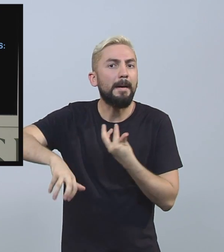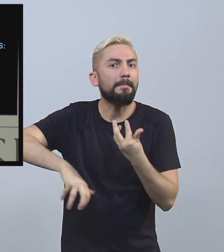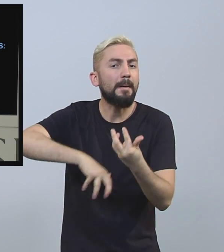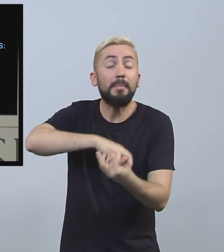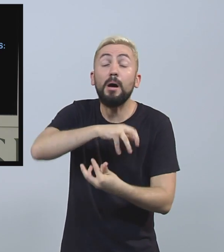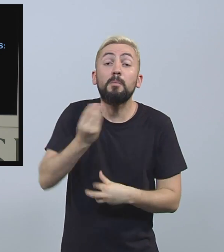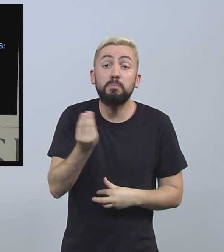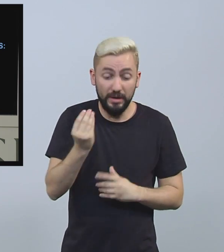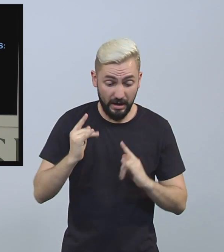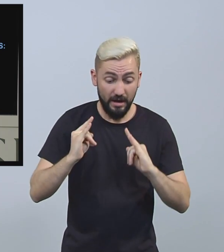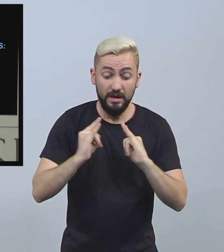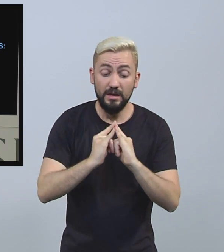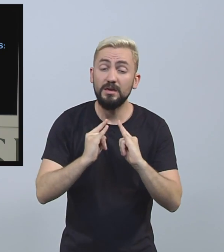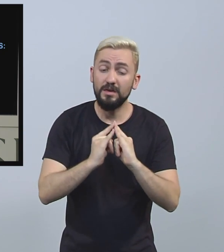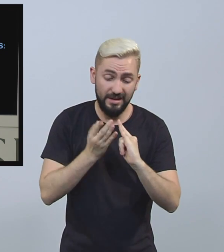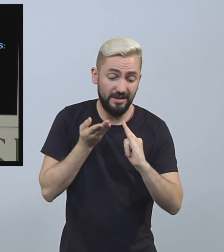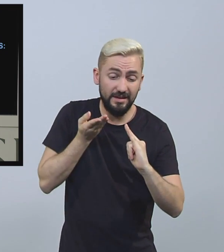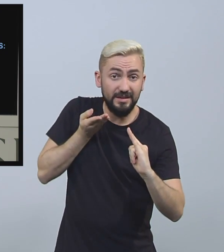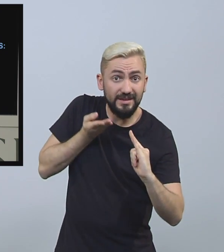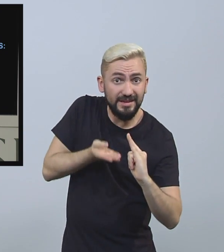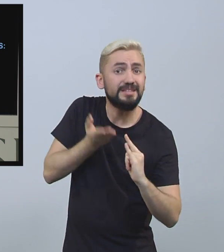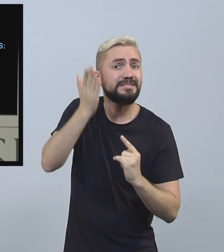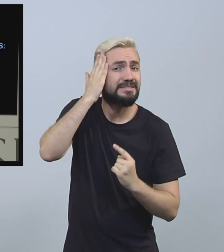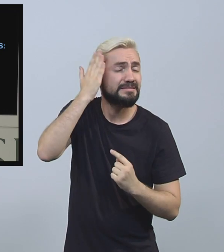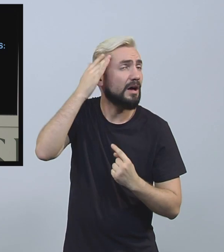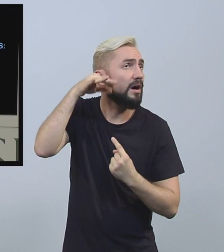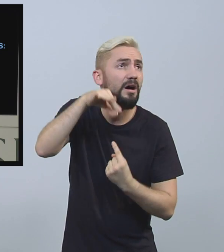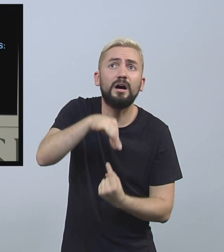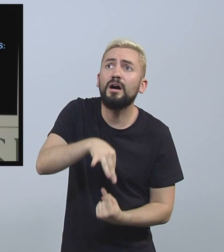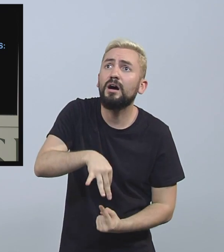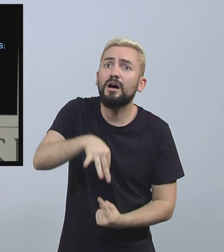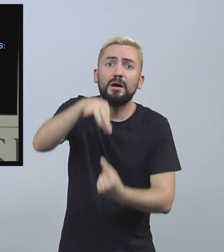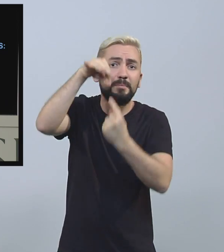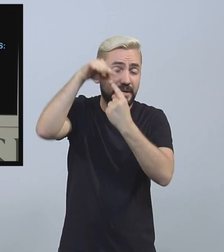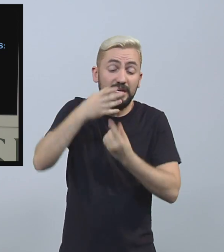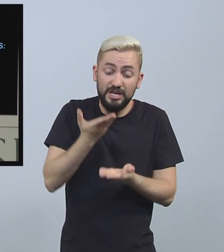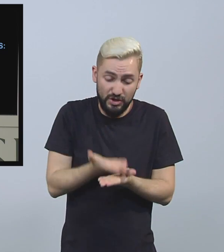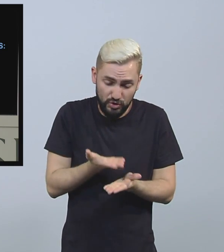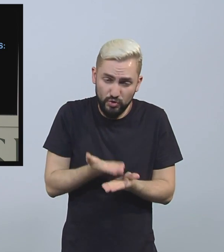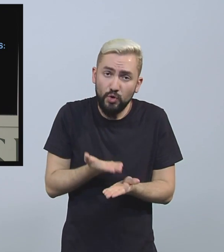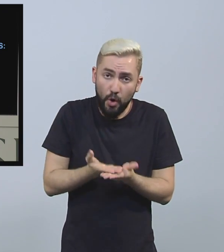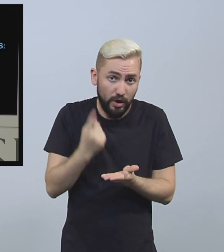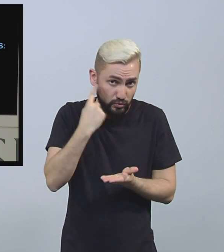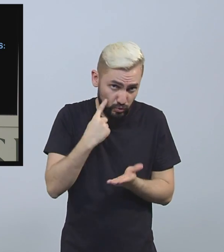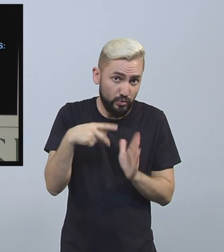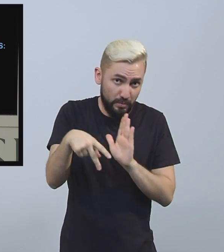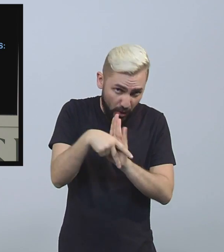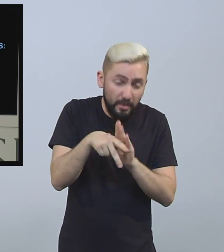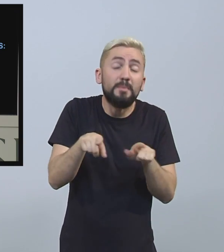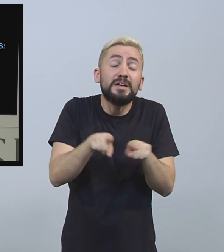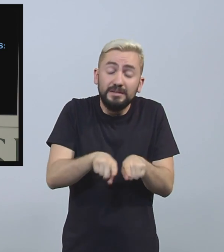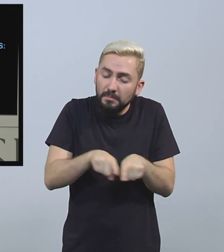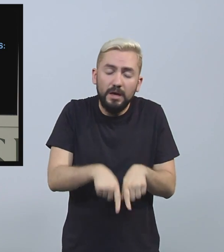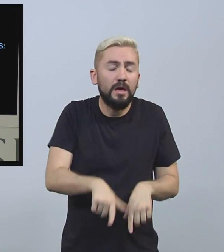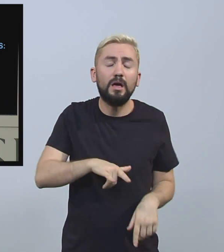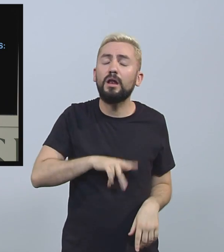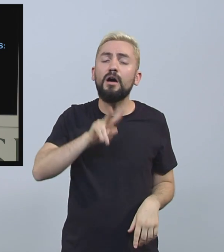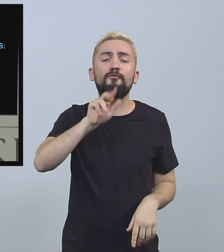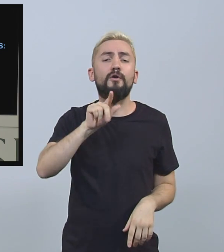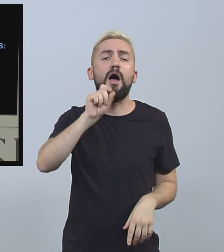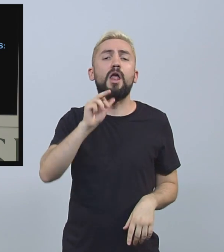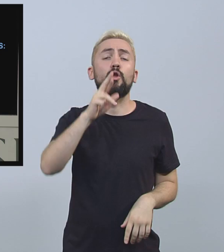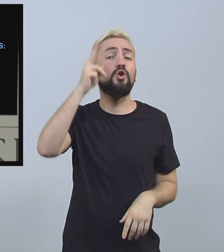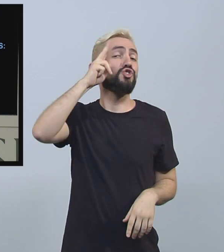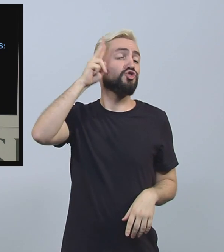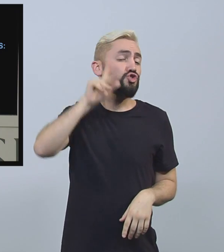justamente porque o INES tem, além de ser uma escola de surdos, tem um valor